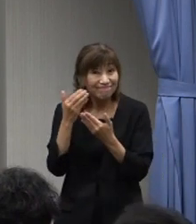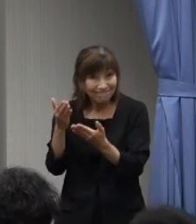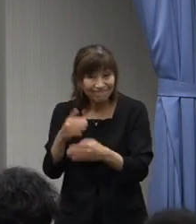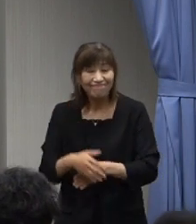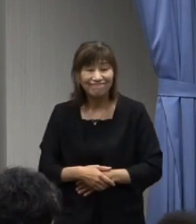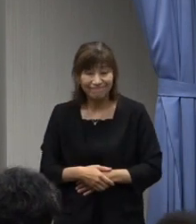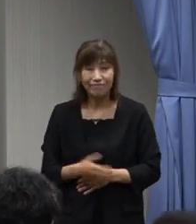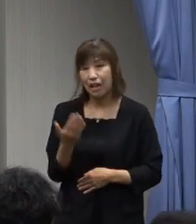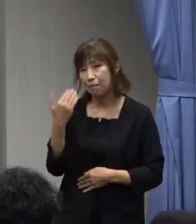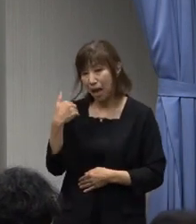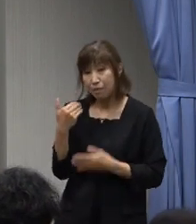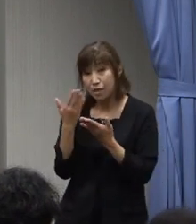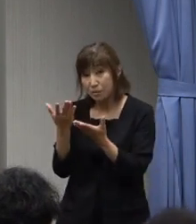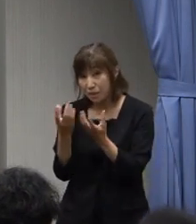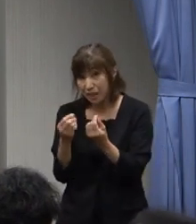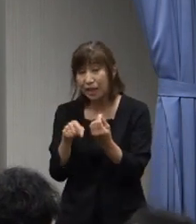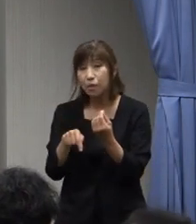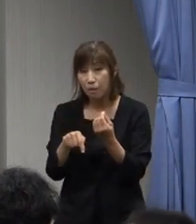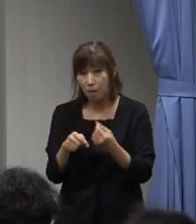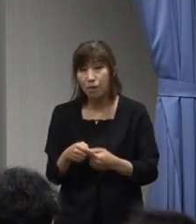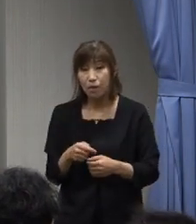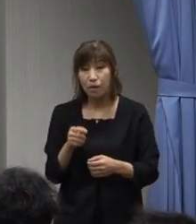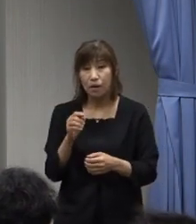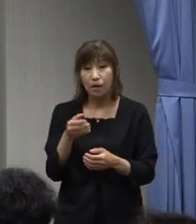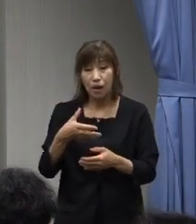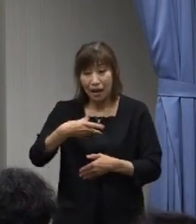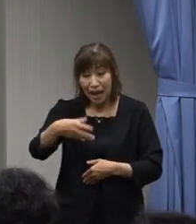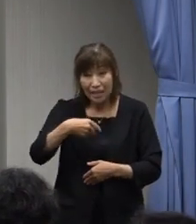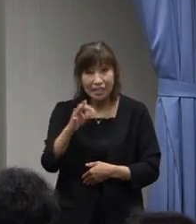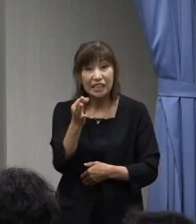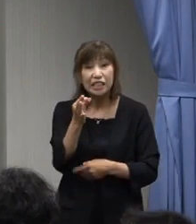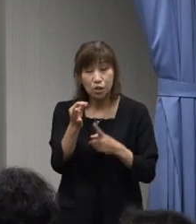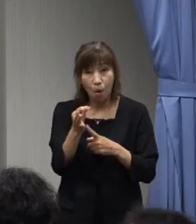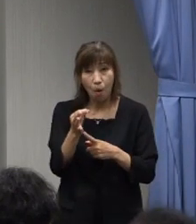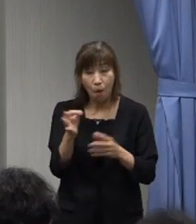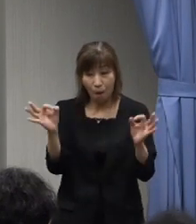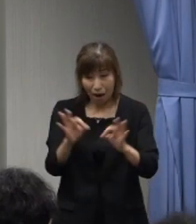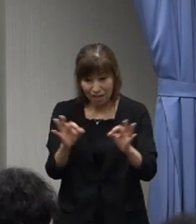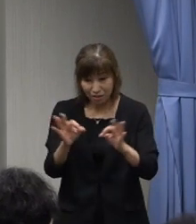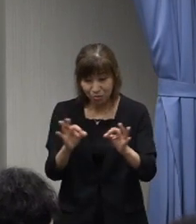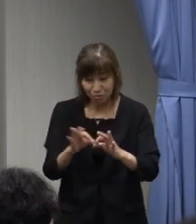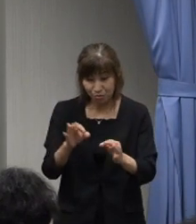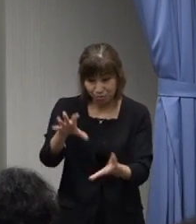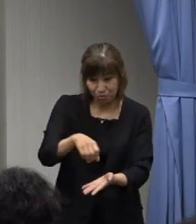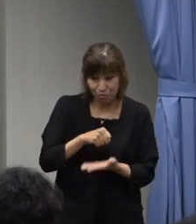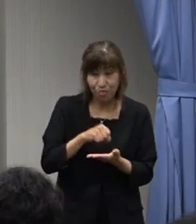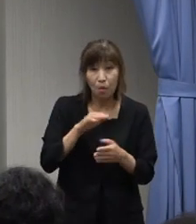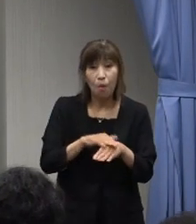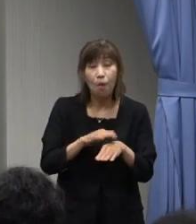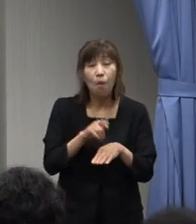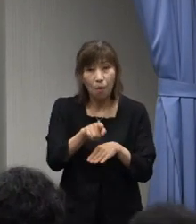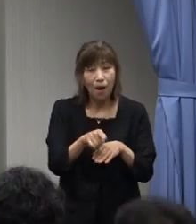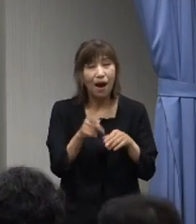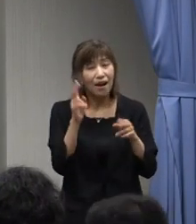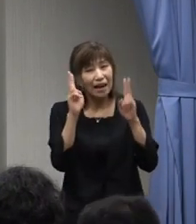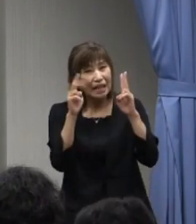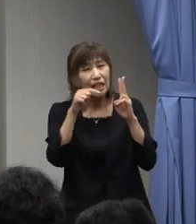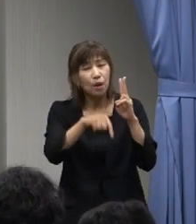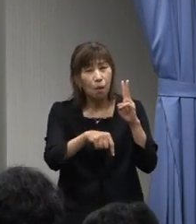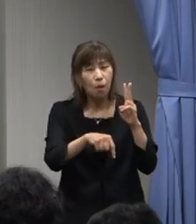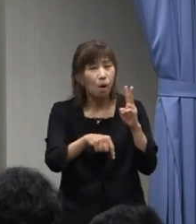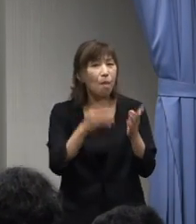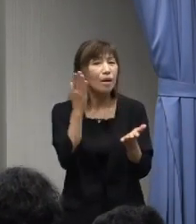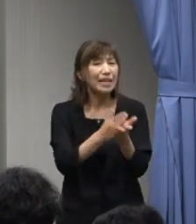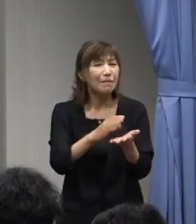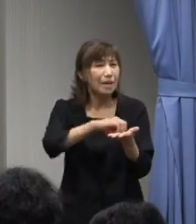以前もちょっと聞きましたけど、賃料回収というのですけども、IR事業者の方で撤退情報というのがたくさんありまして、